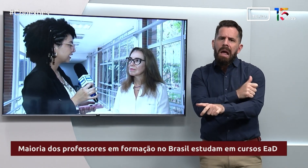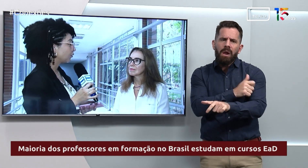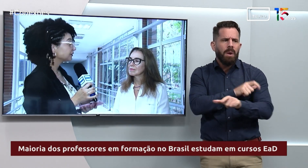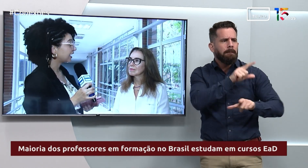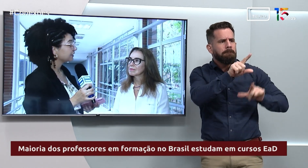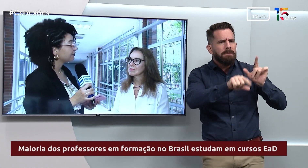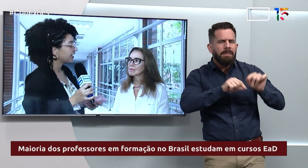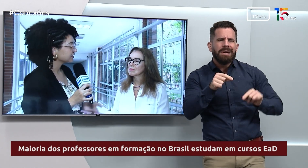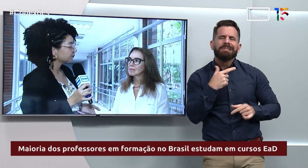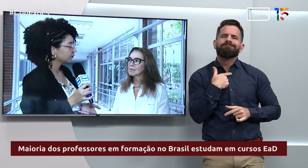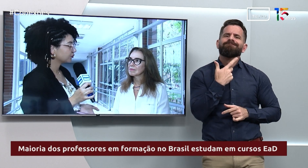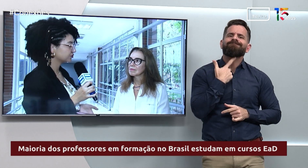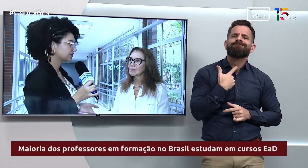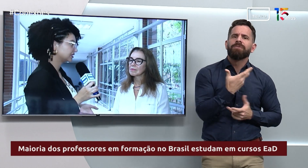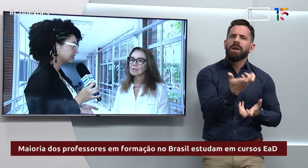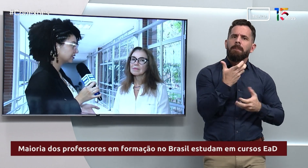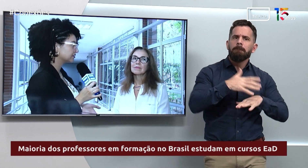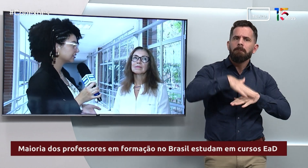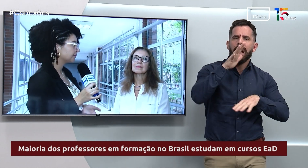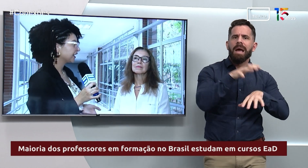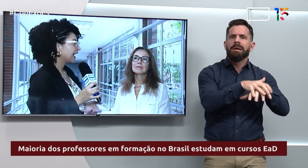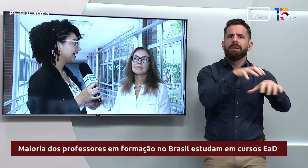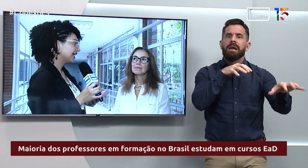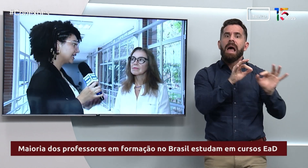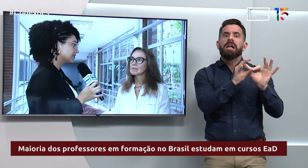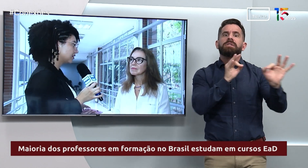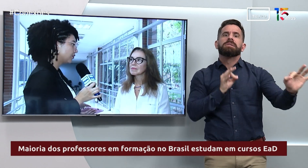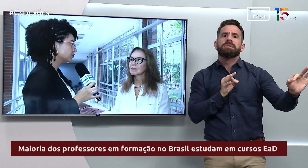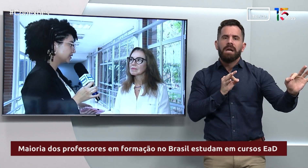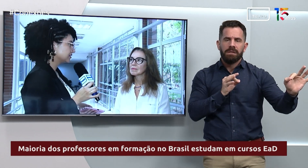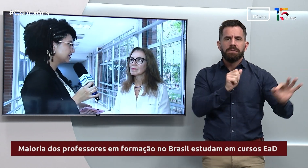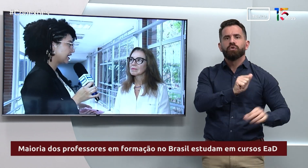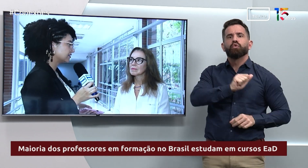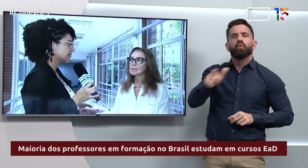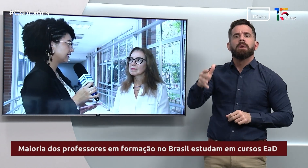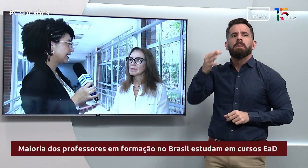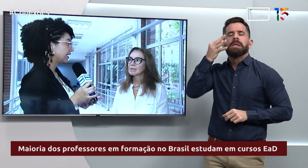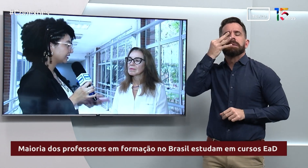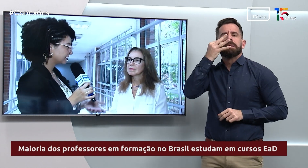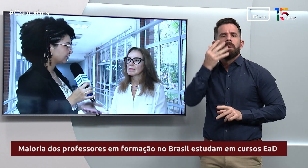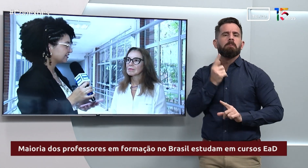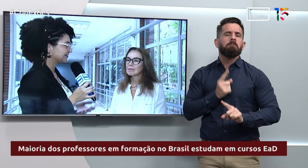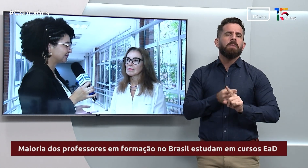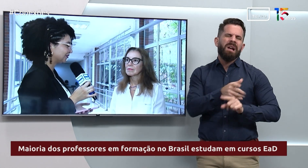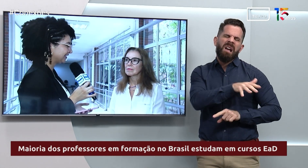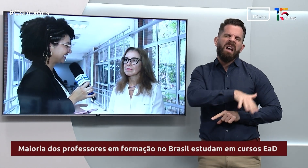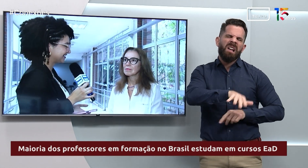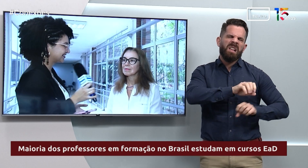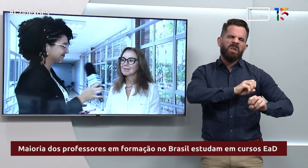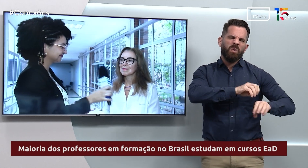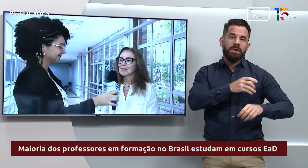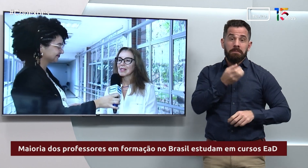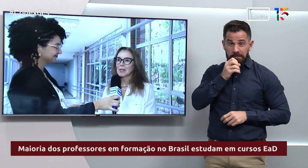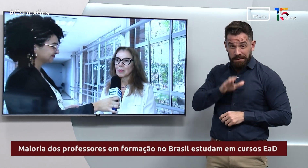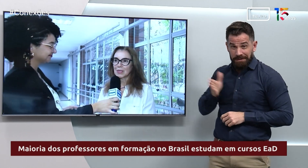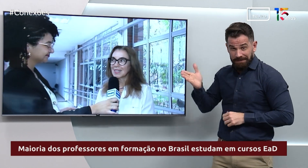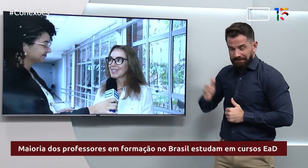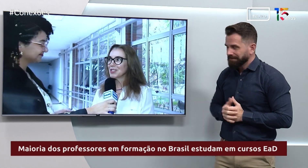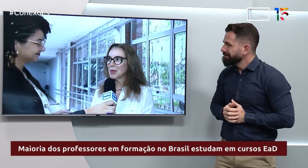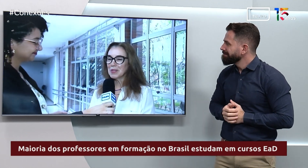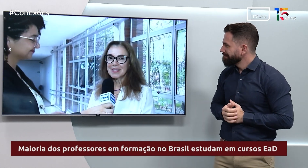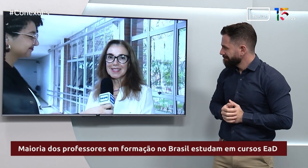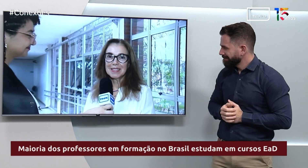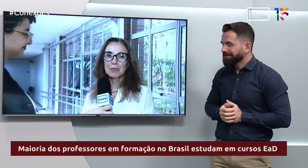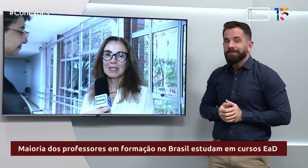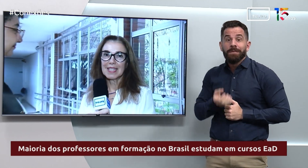estudantes optarem mais por cursos à distância em relação aos presenciais, né, na área da educação. Boa tarde. Boa